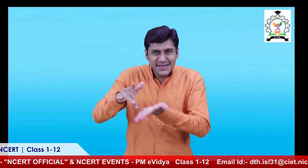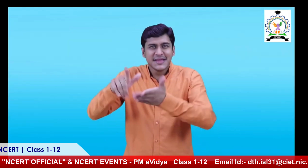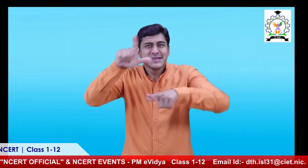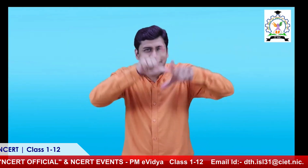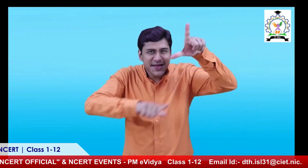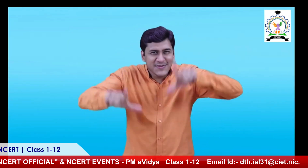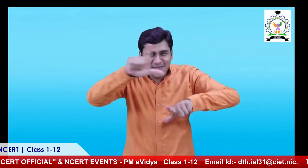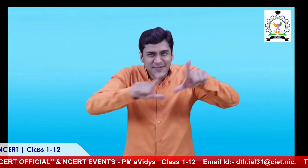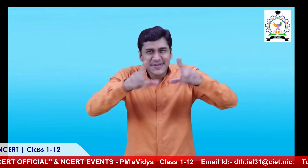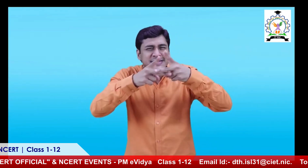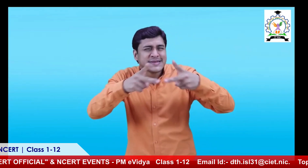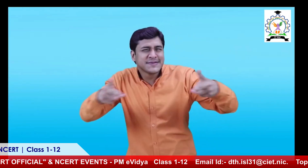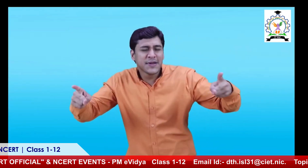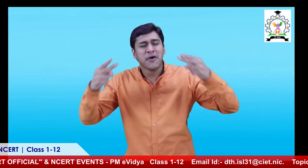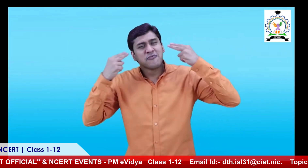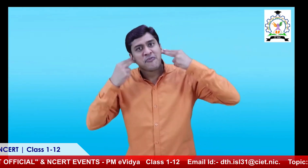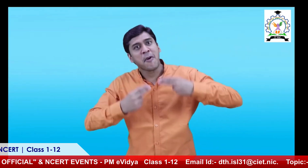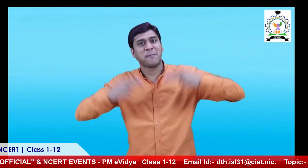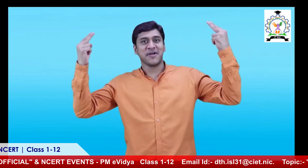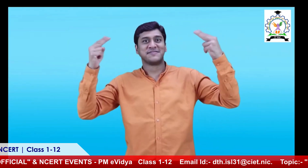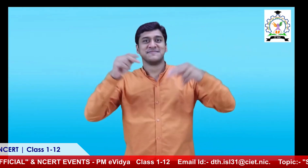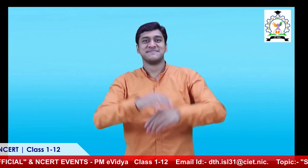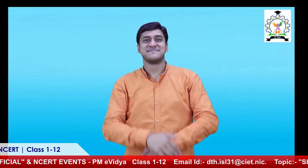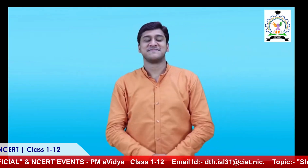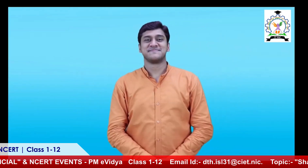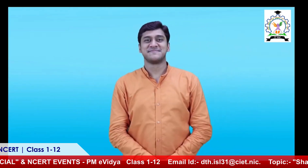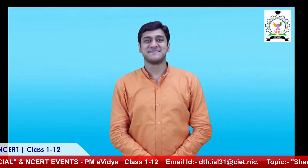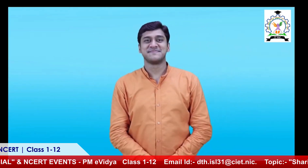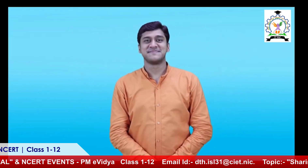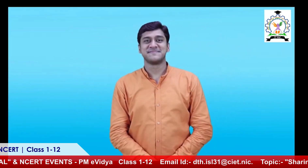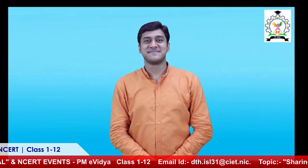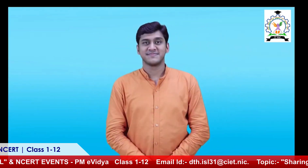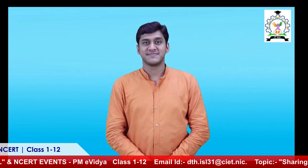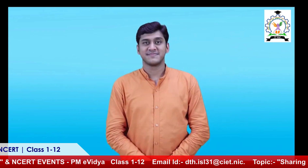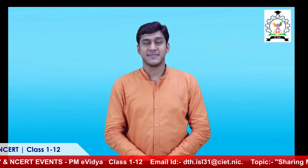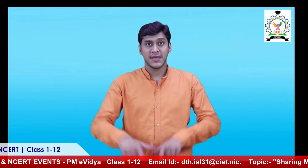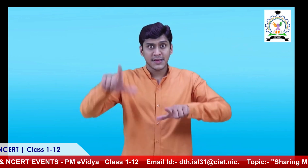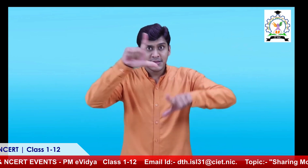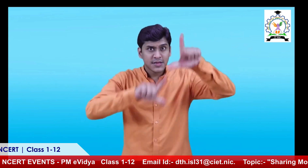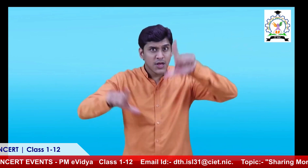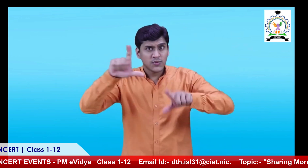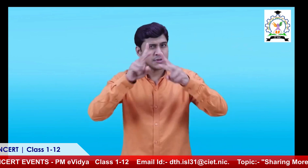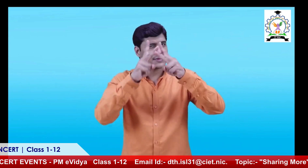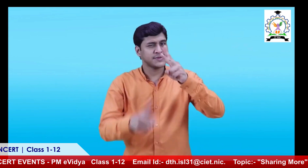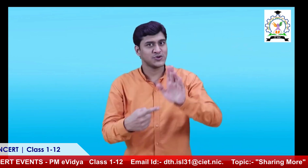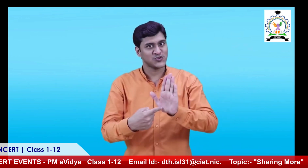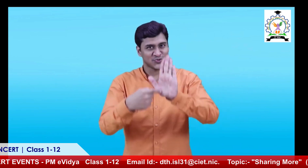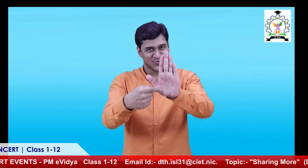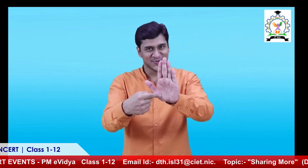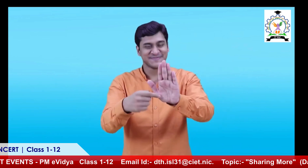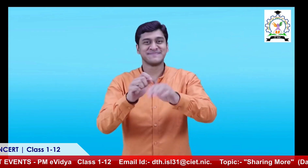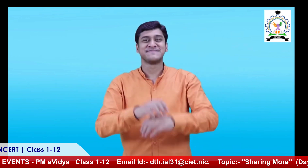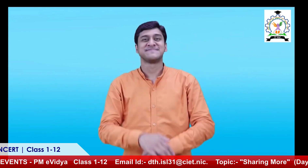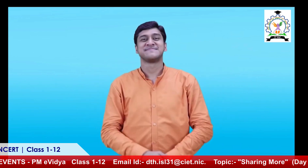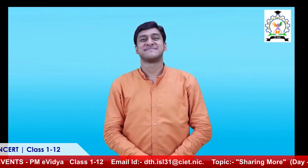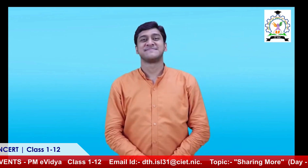विषय अलग अलग जगहों पर बोले जाने वाली भाषाएं जो प्रसिद्ध हैं। भिन्न भिन्न प्रकार की